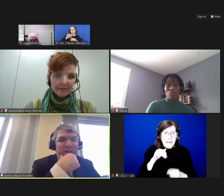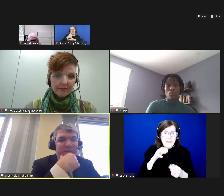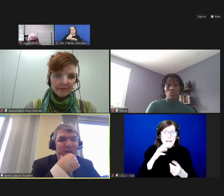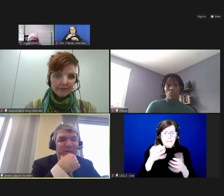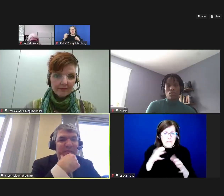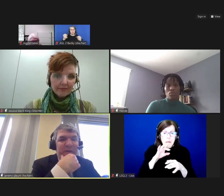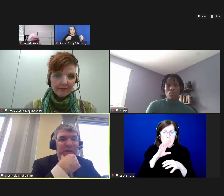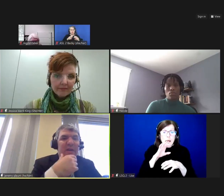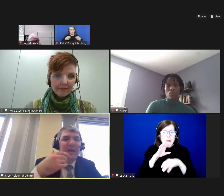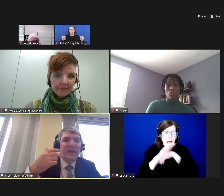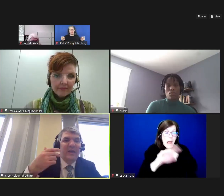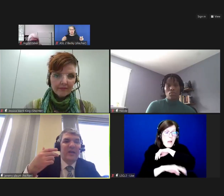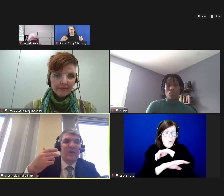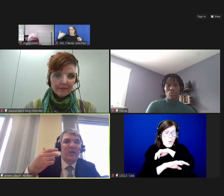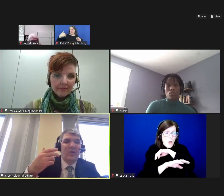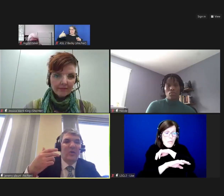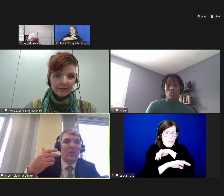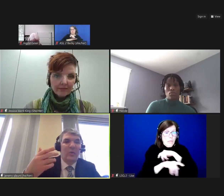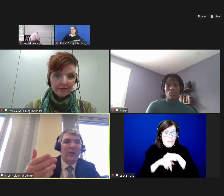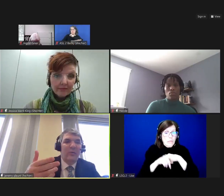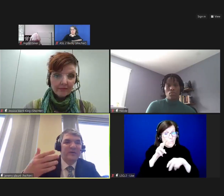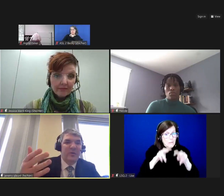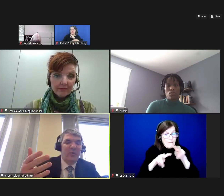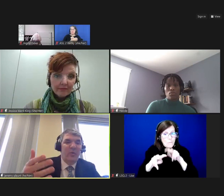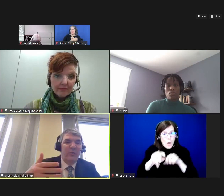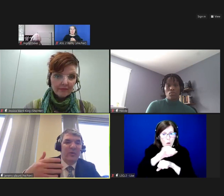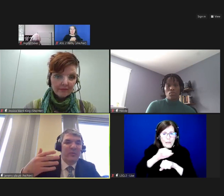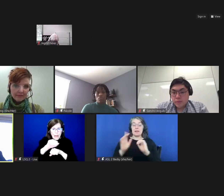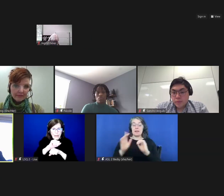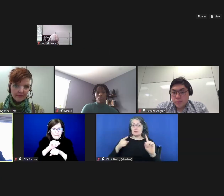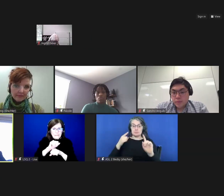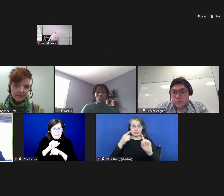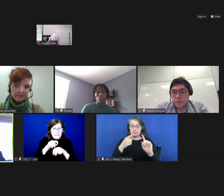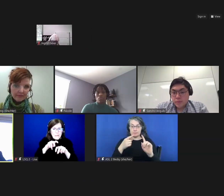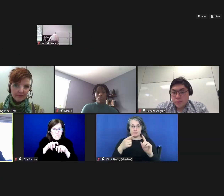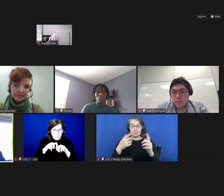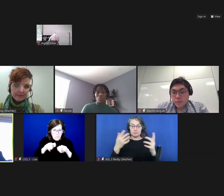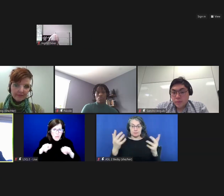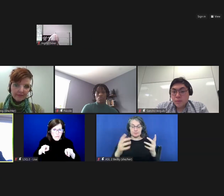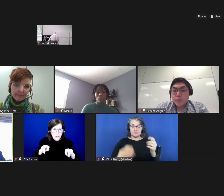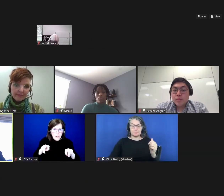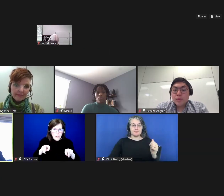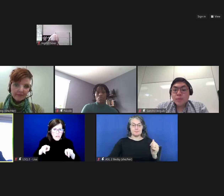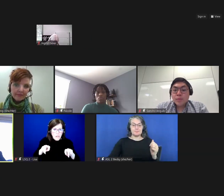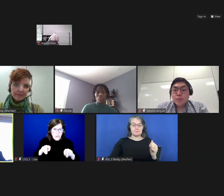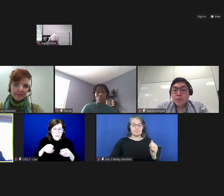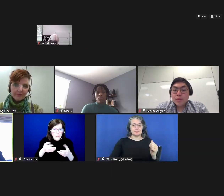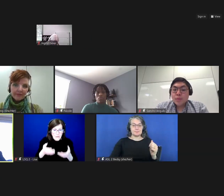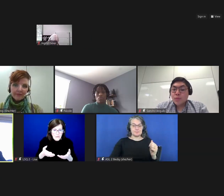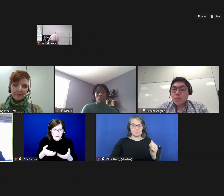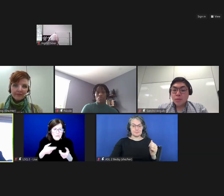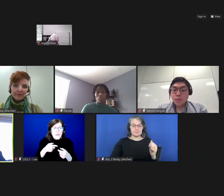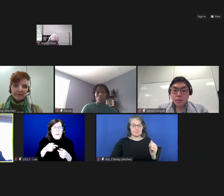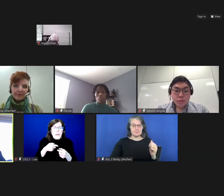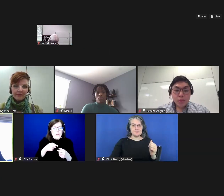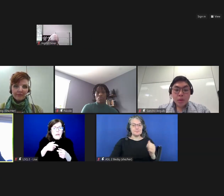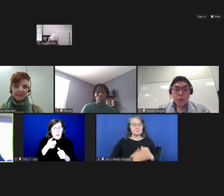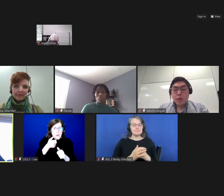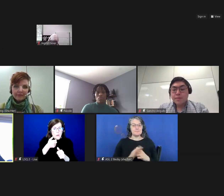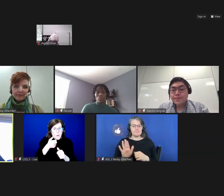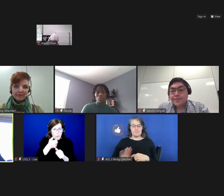ce panel. Il voulait le faire dans une perspective qui prend en